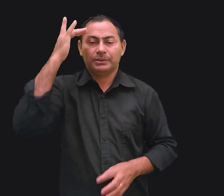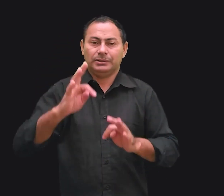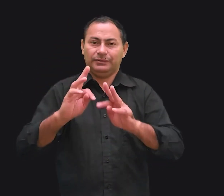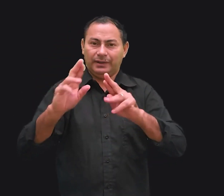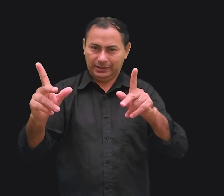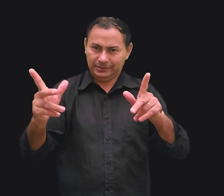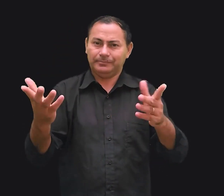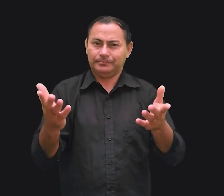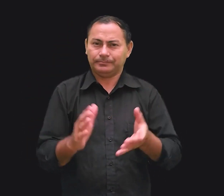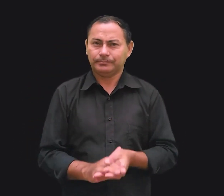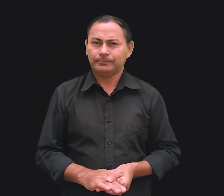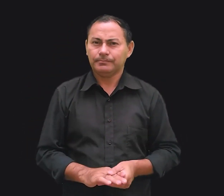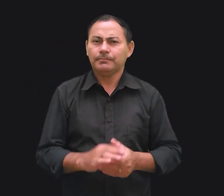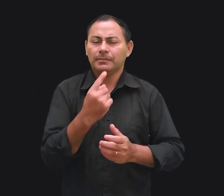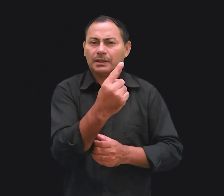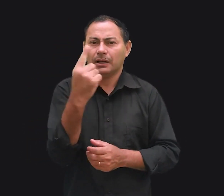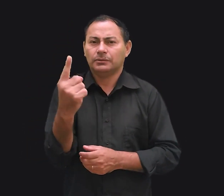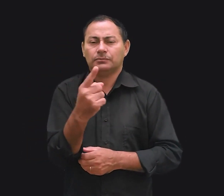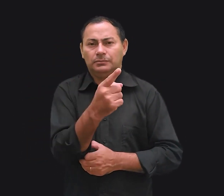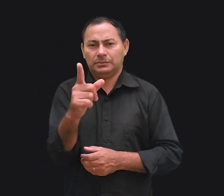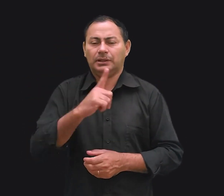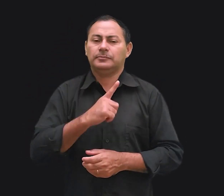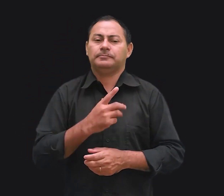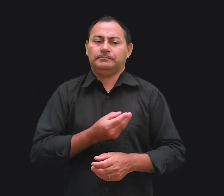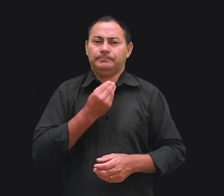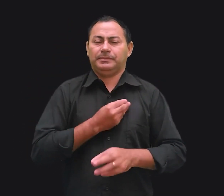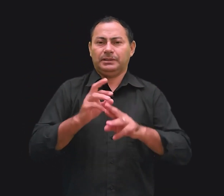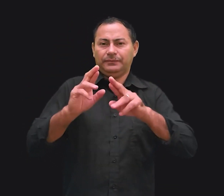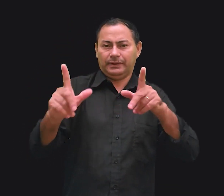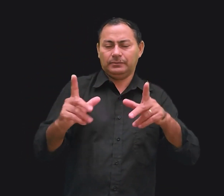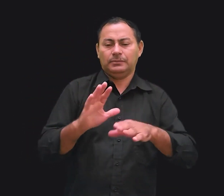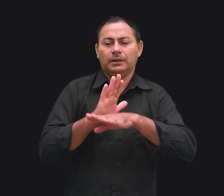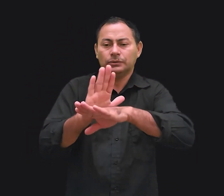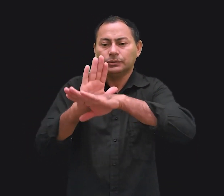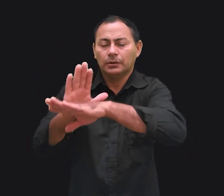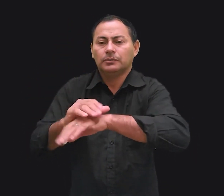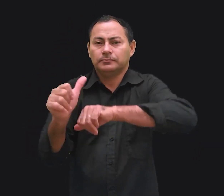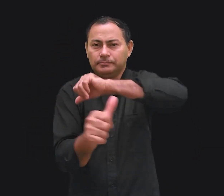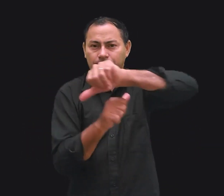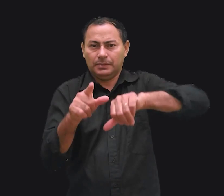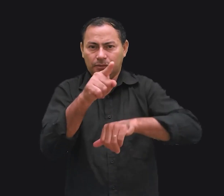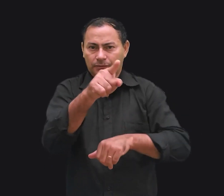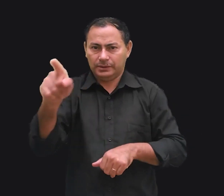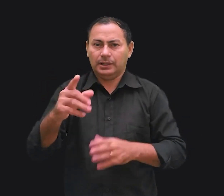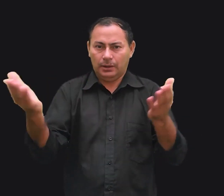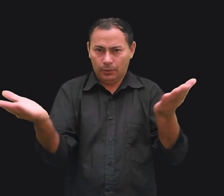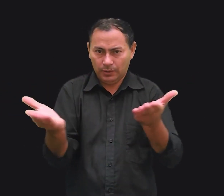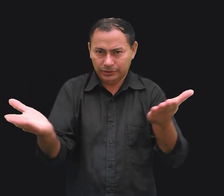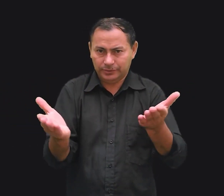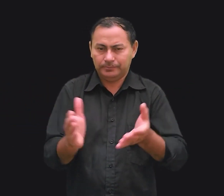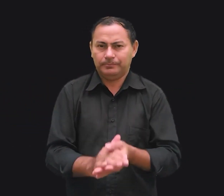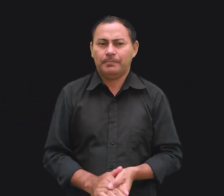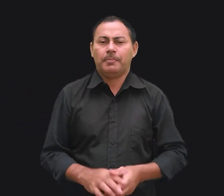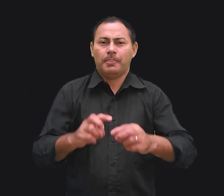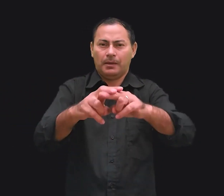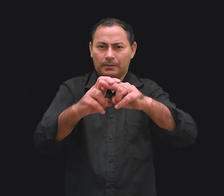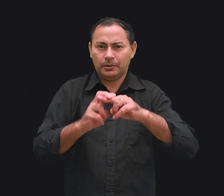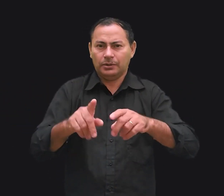outra, totalmente diferente. Cada um de vocês teve um passado diferente que ajudou a moldar o que vocês são hoje. Por